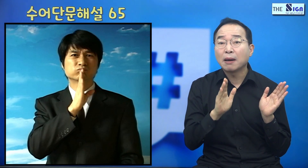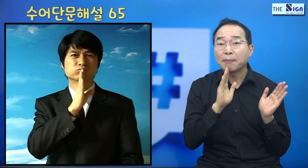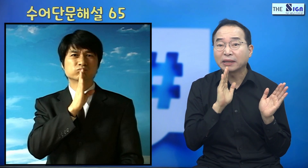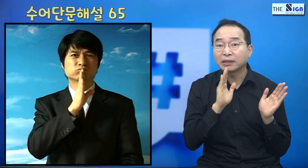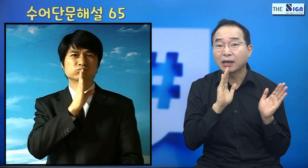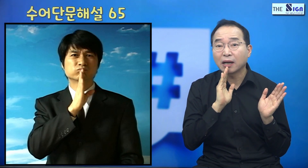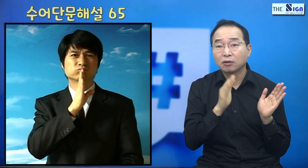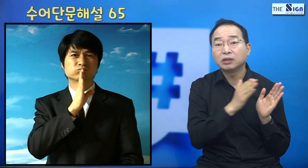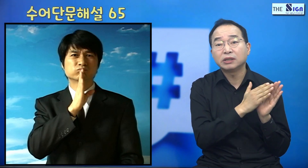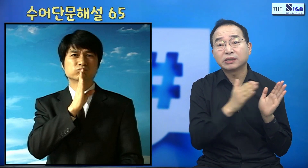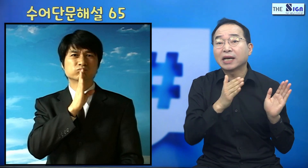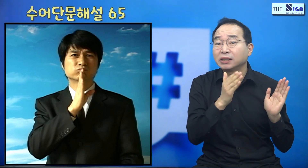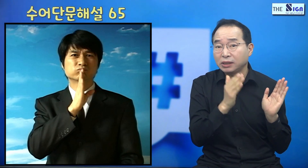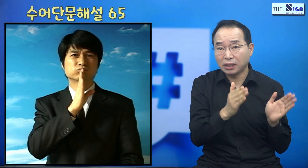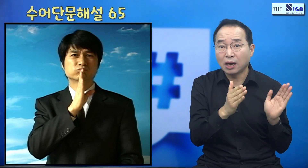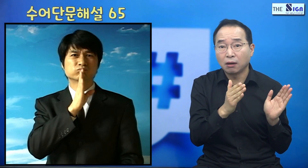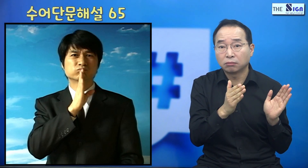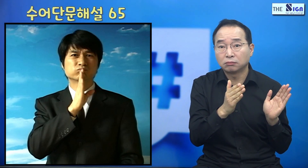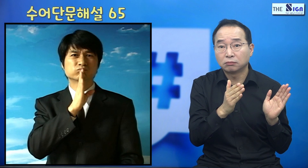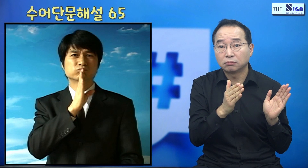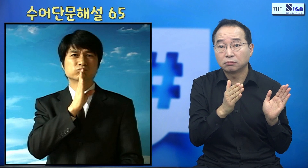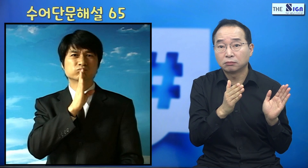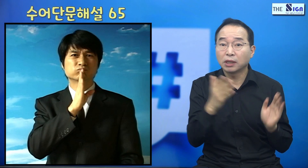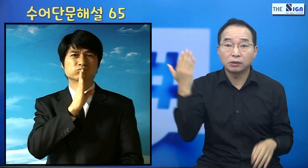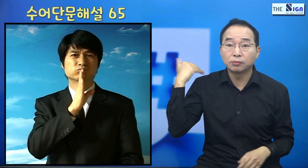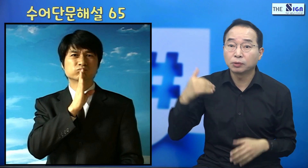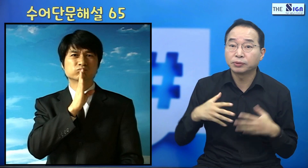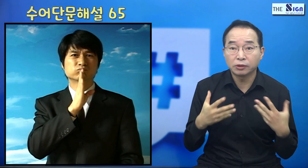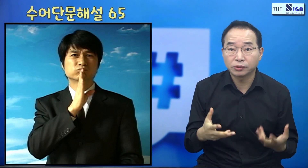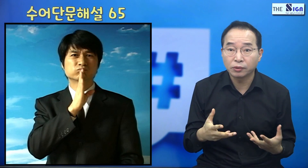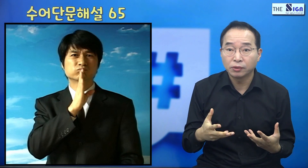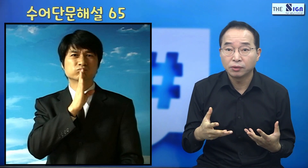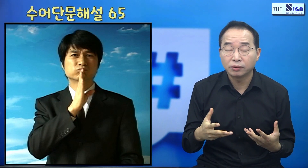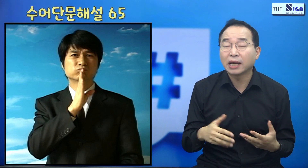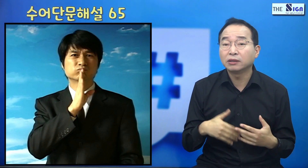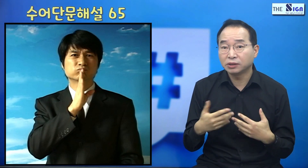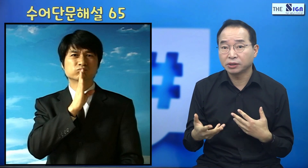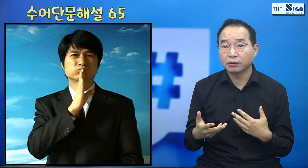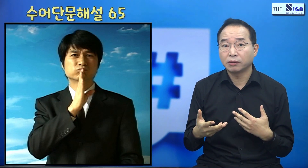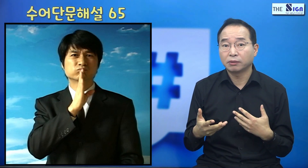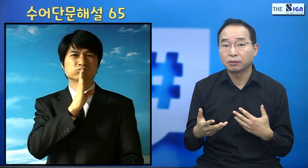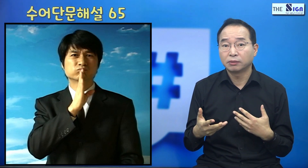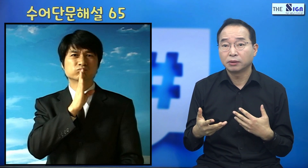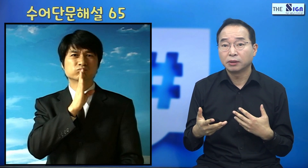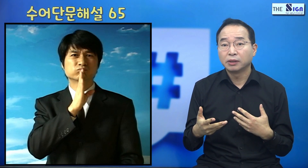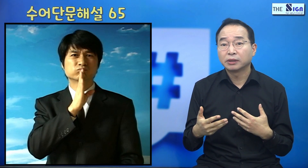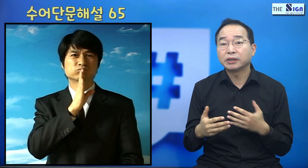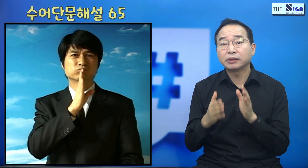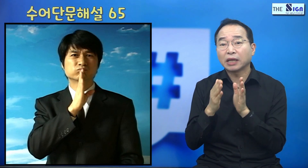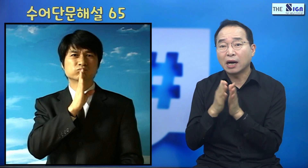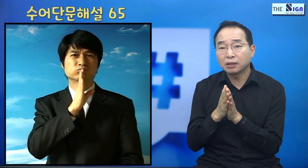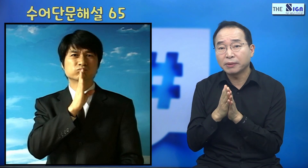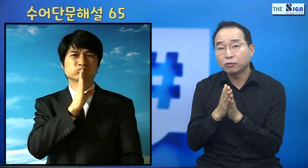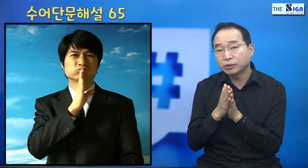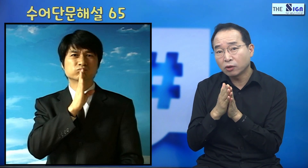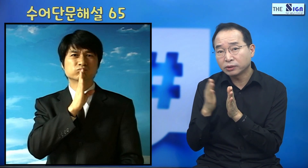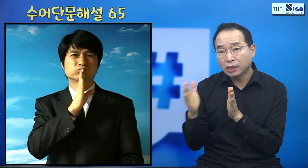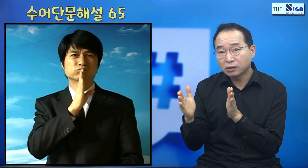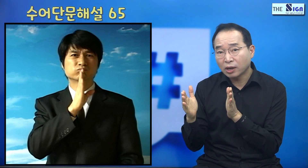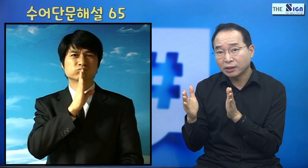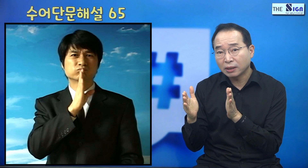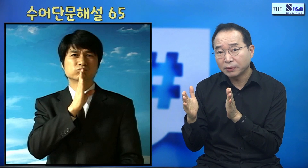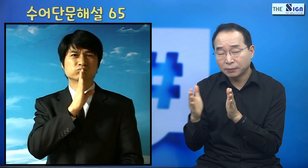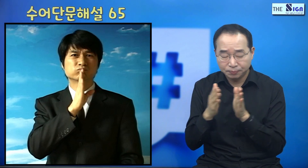하고 맞다라는 건 이게 사실이야. 네, 이전부터 부자였어. 라는 뜻이에요. 그 다음에 우리가